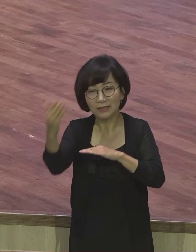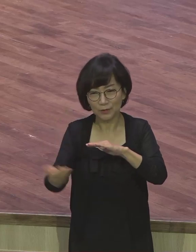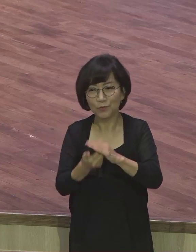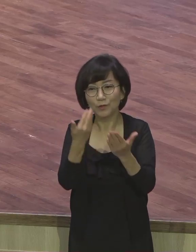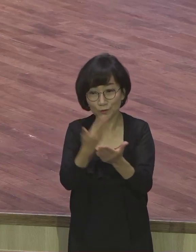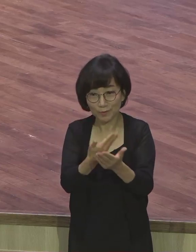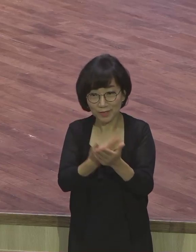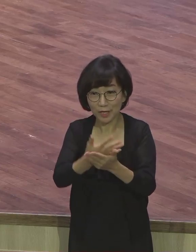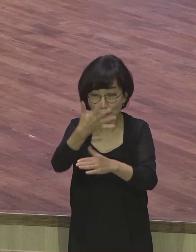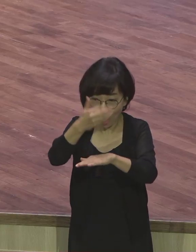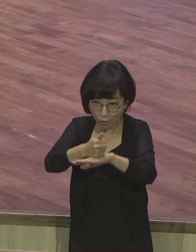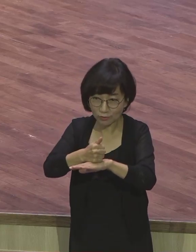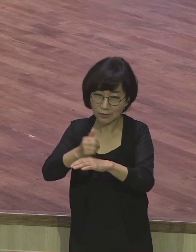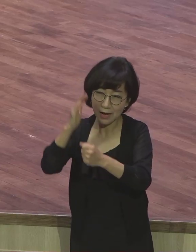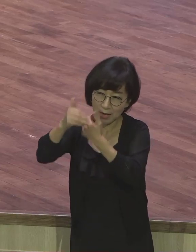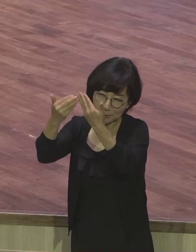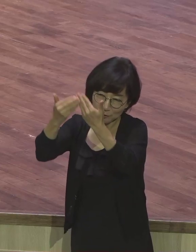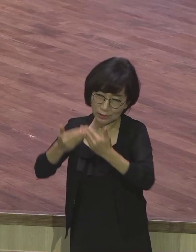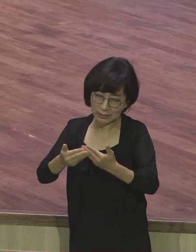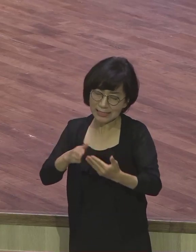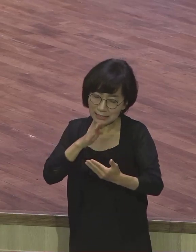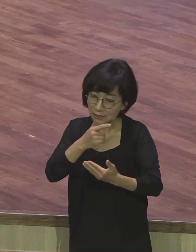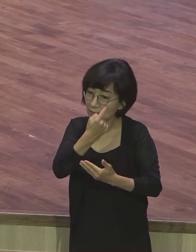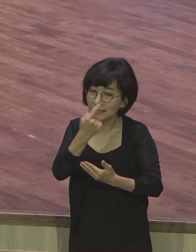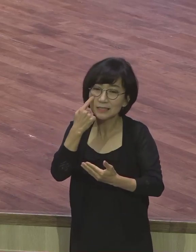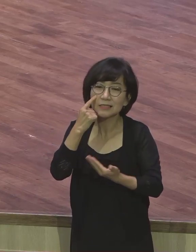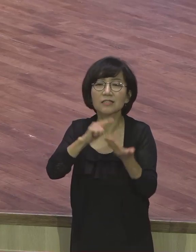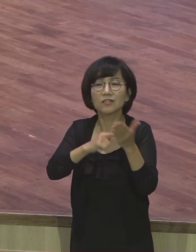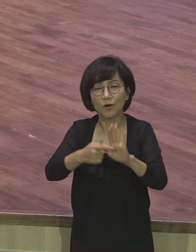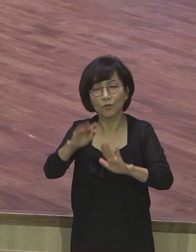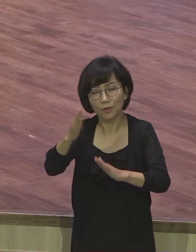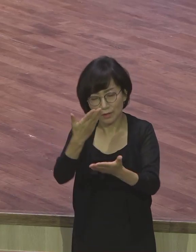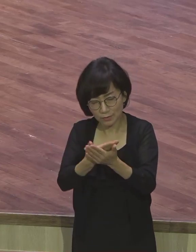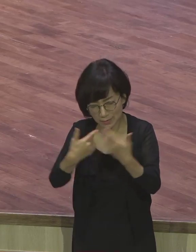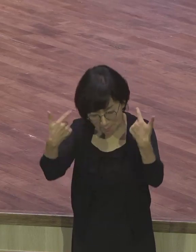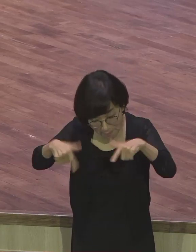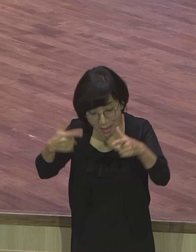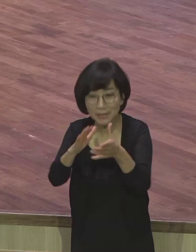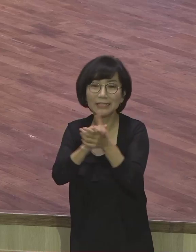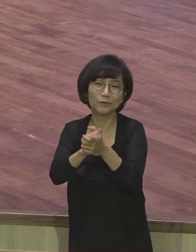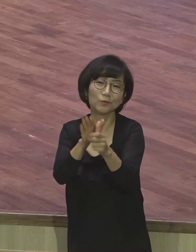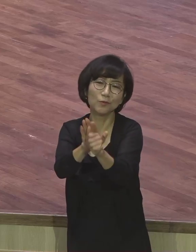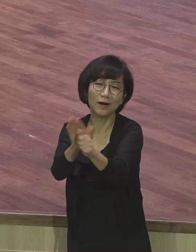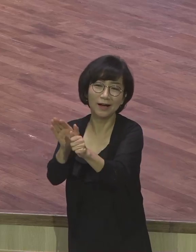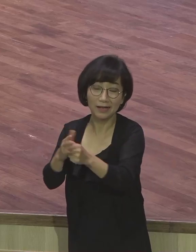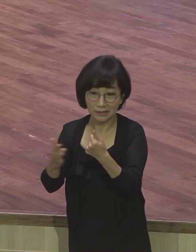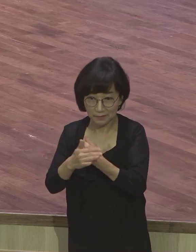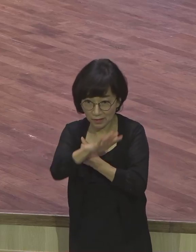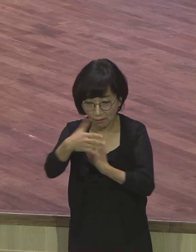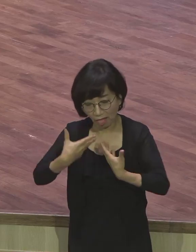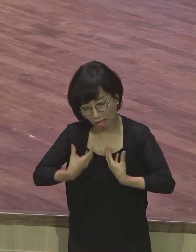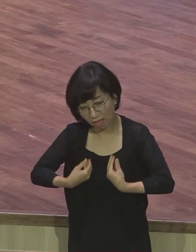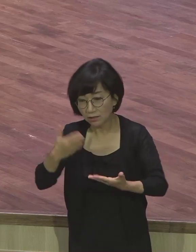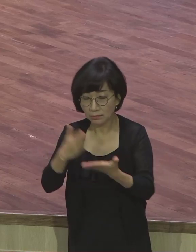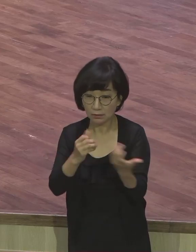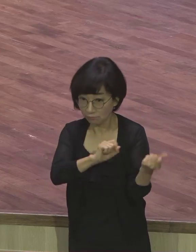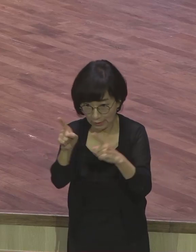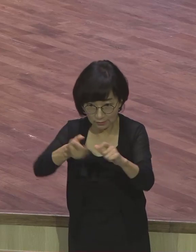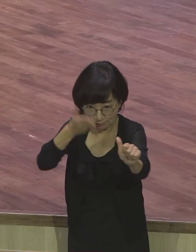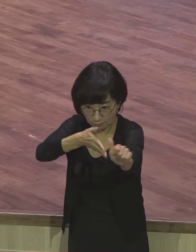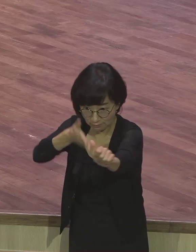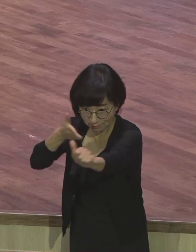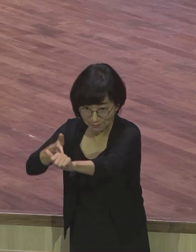목사가 여러분을 위해서 매일 기도하고 있으니까 좀 힘 얻으시기 바랍니다.